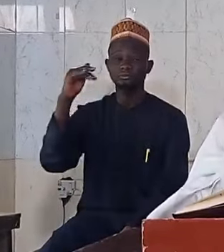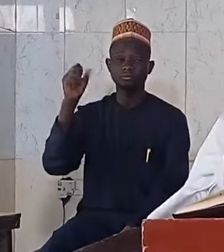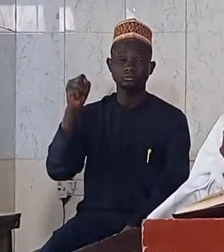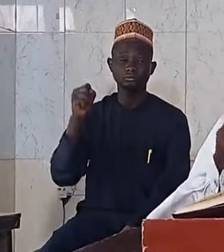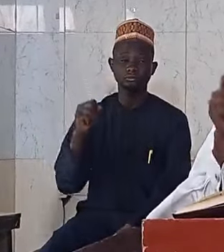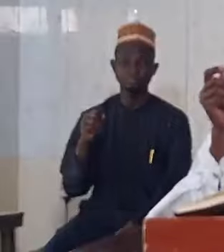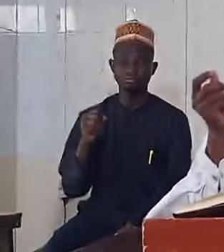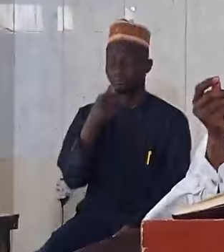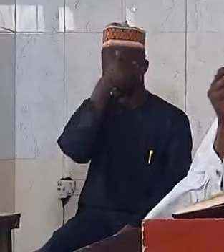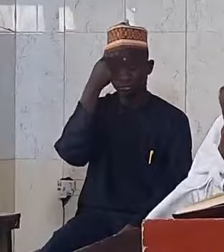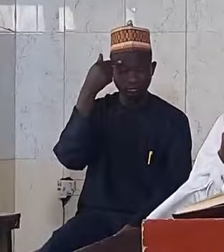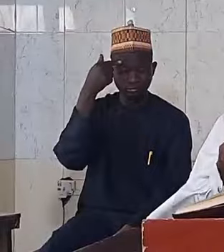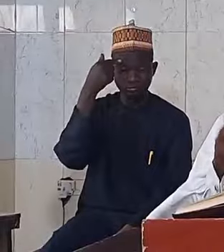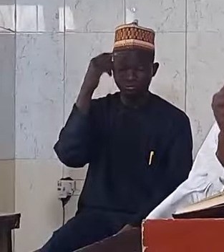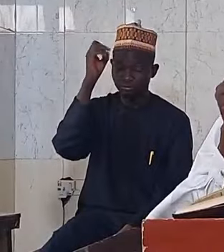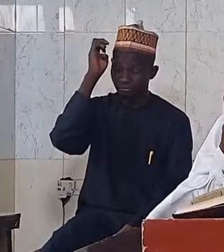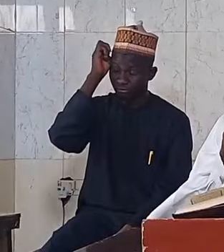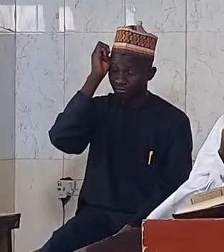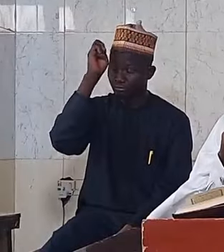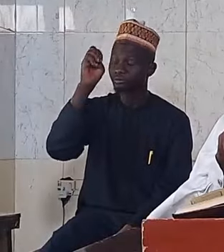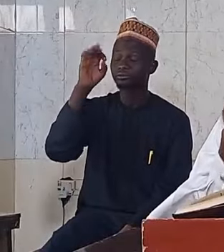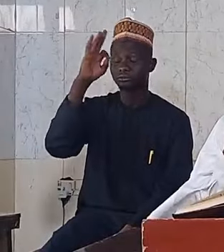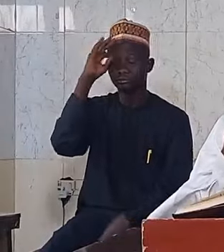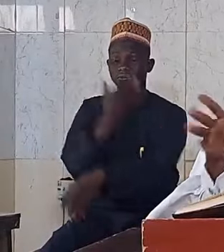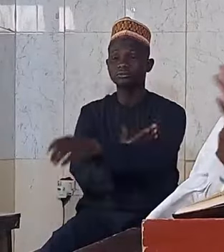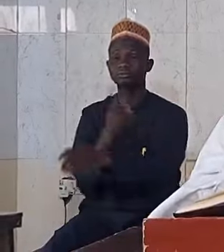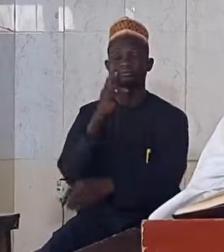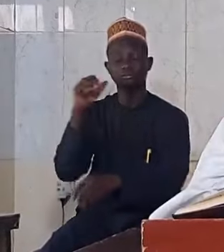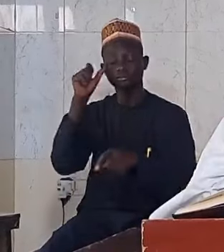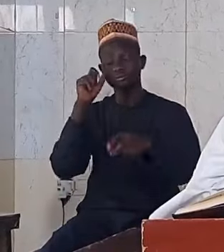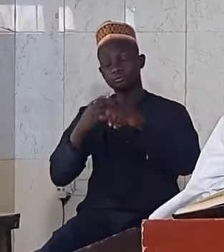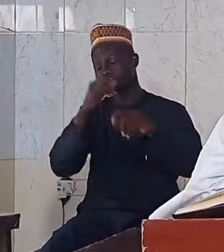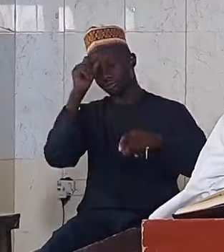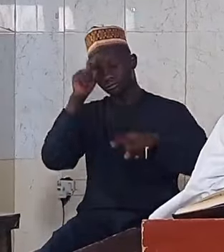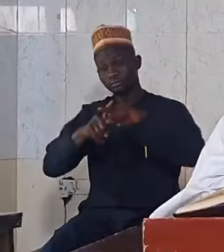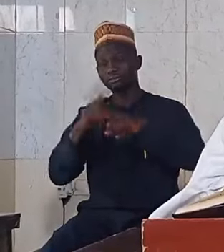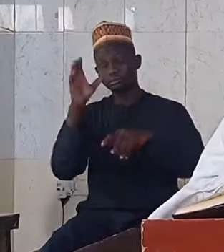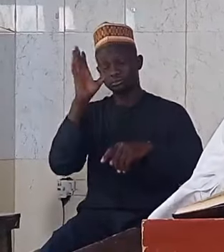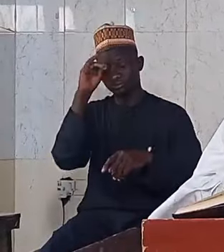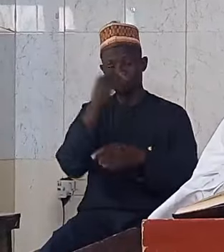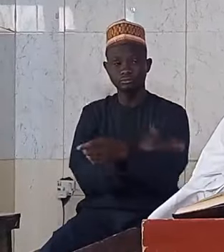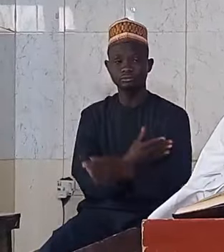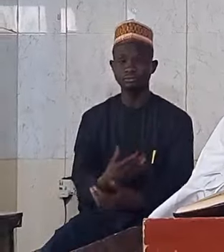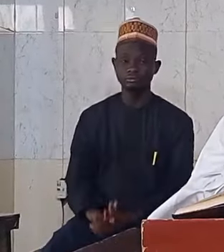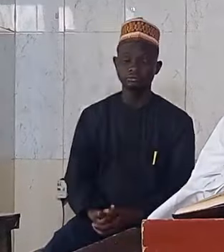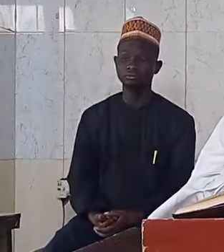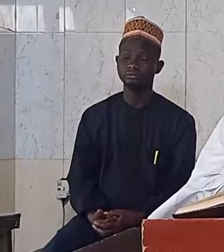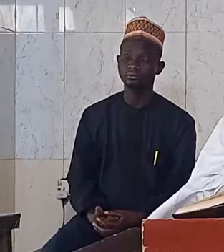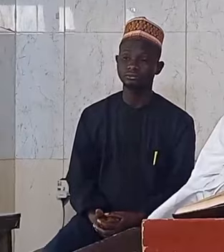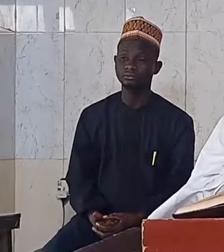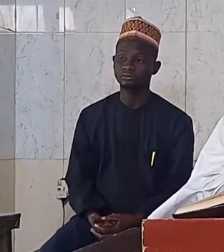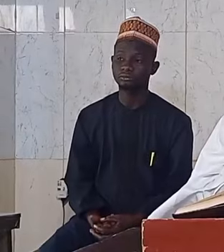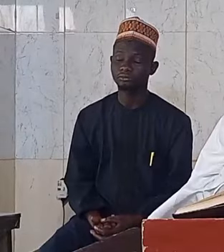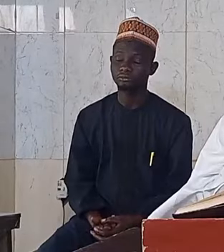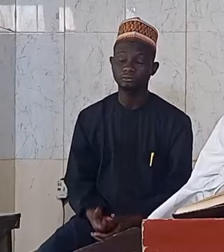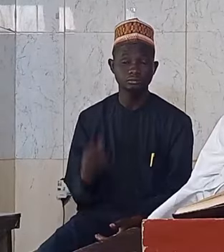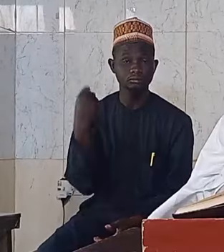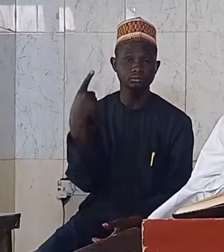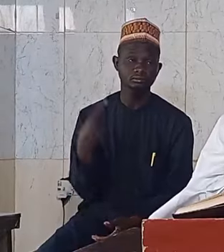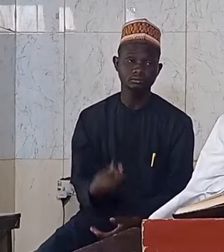Ummul Fadl saboda Al-Fadl dan Abbas shine babban danta wan Abdullahi an